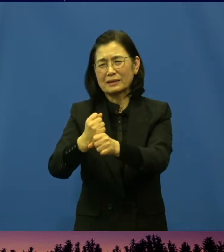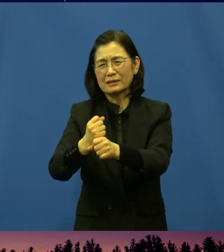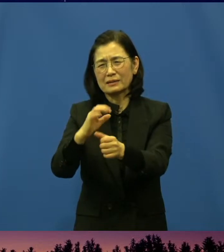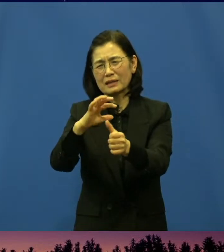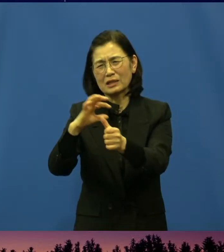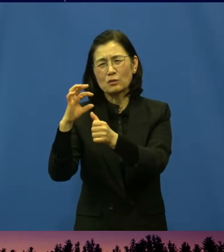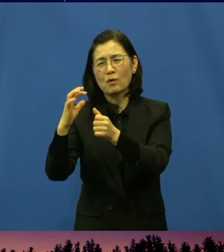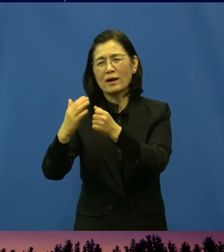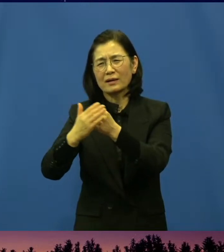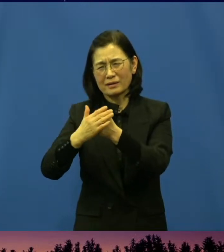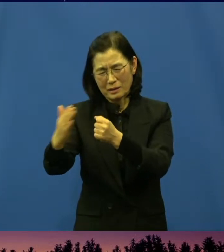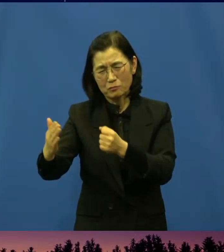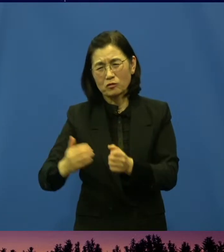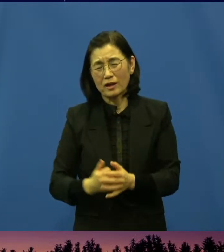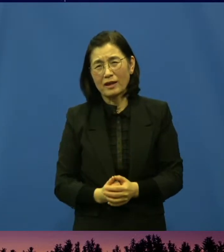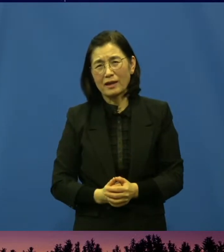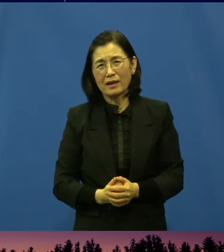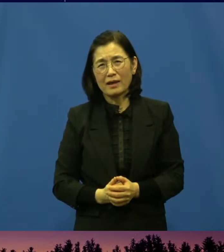해야죠.